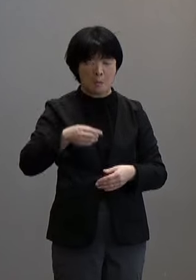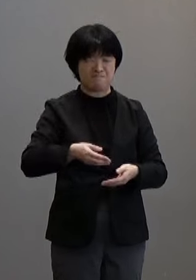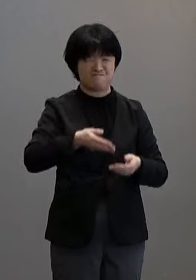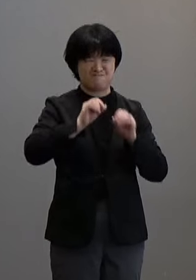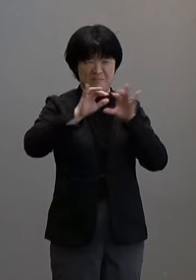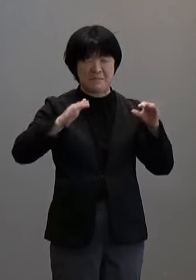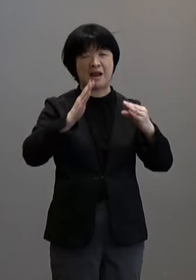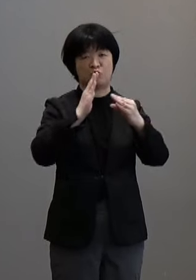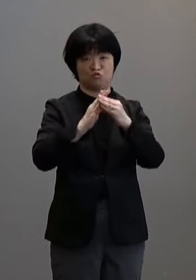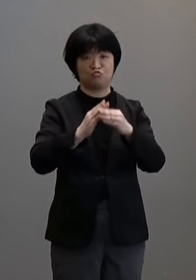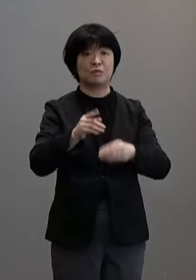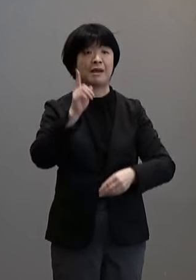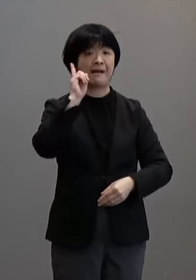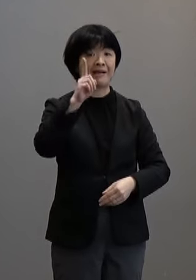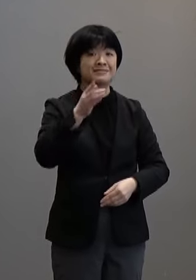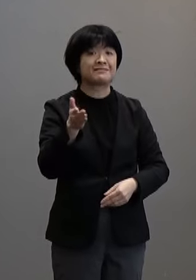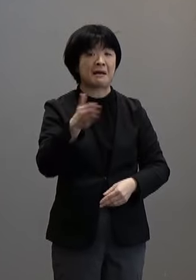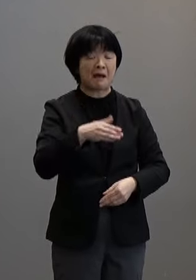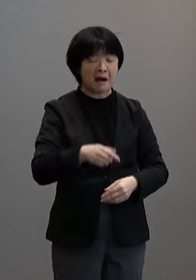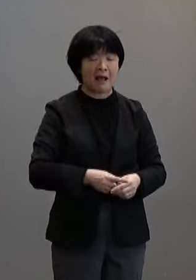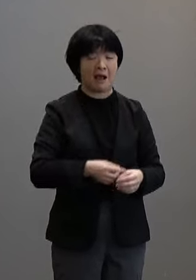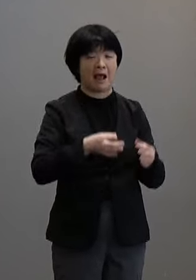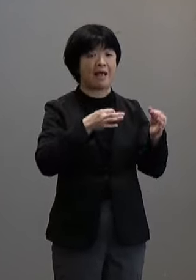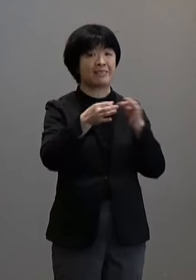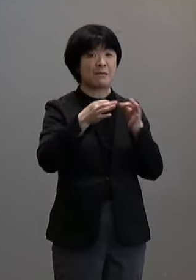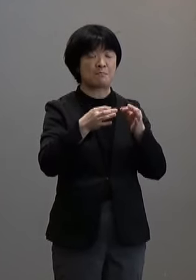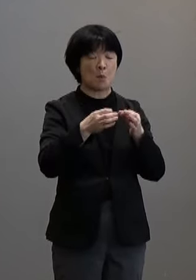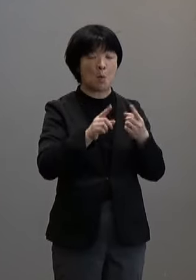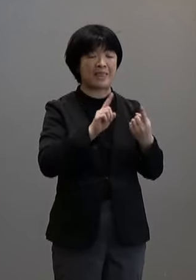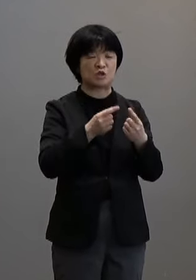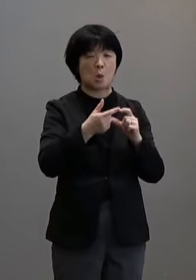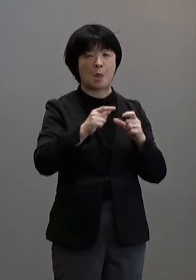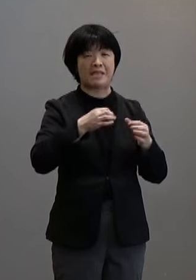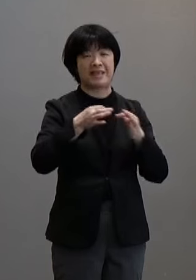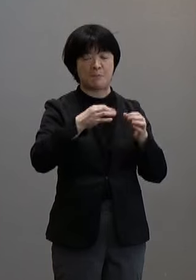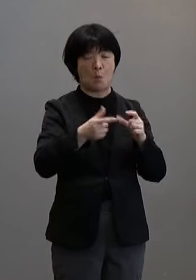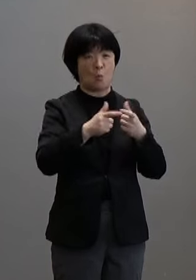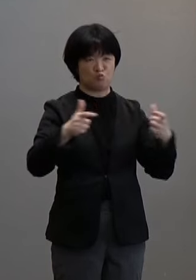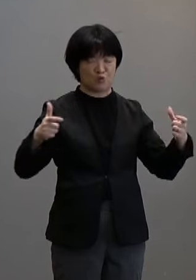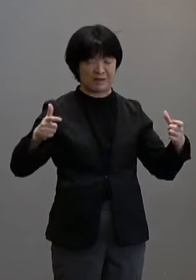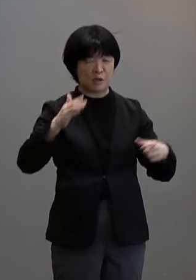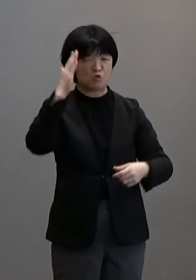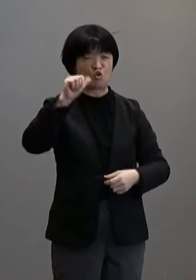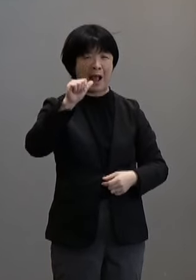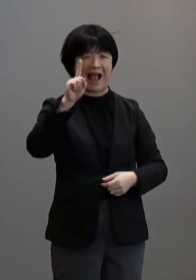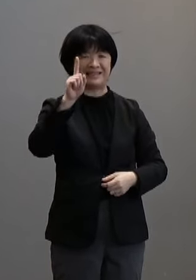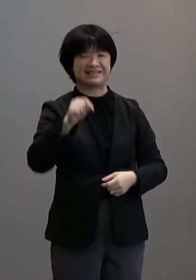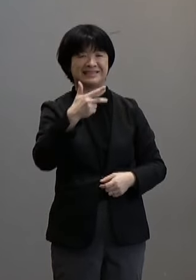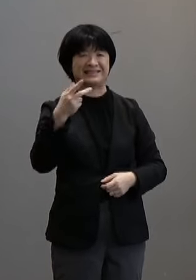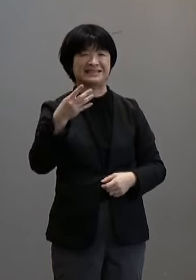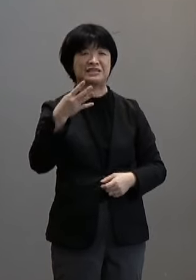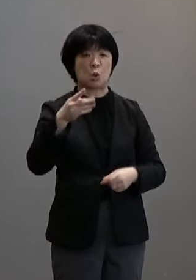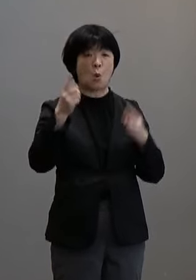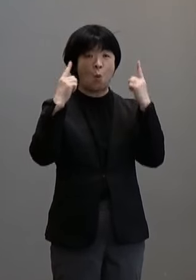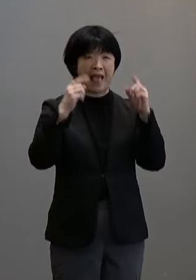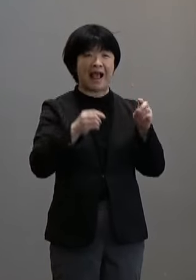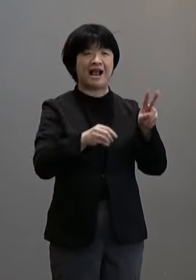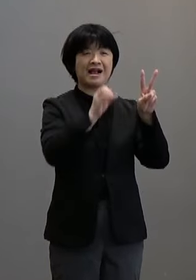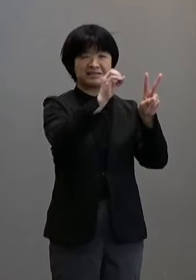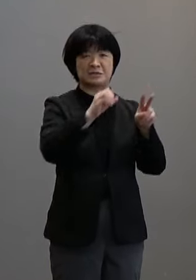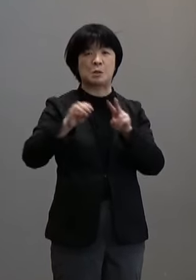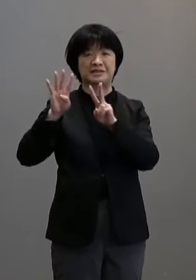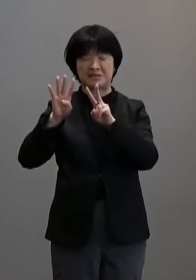対象店舗等を大幅に増やし、黒アヒージョフェア2024を開催いたします。対象店舗等で